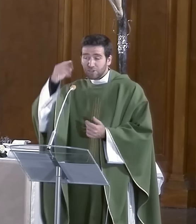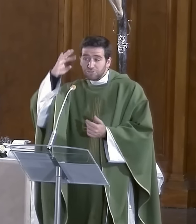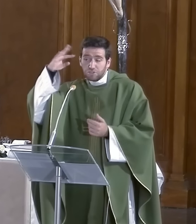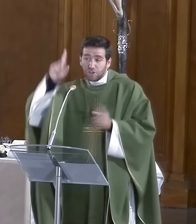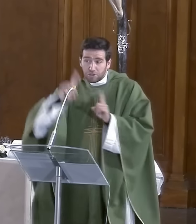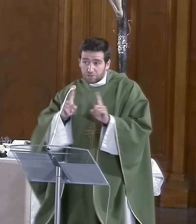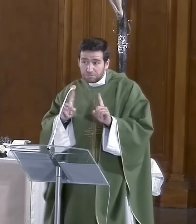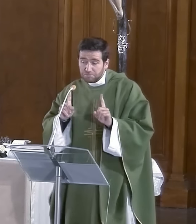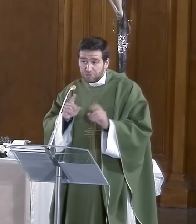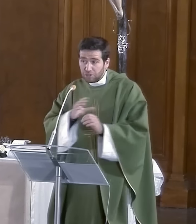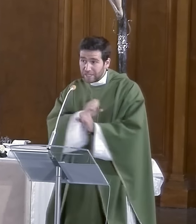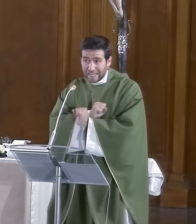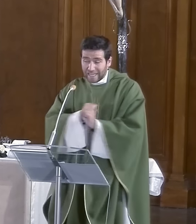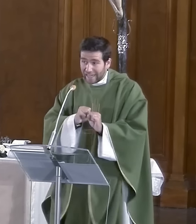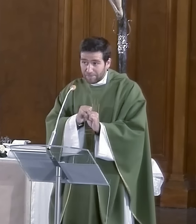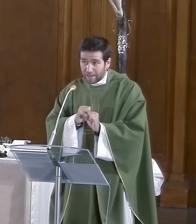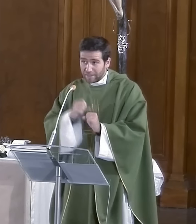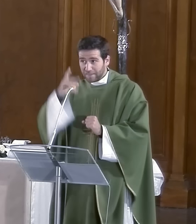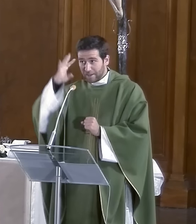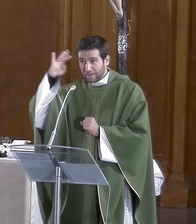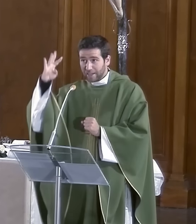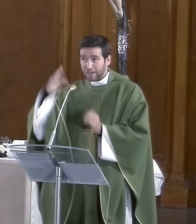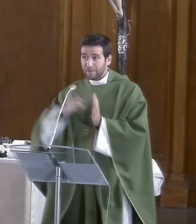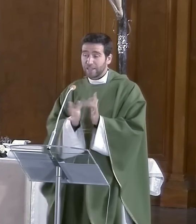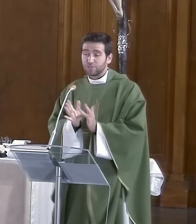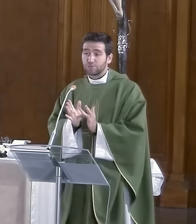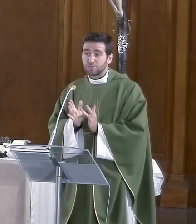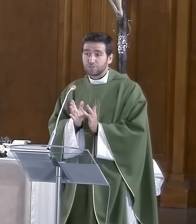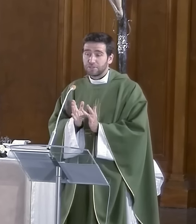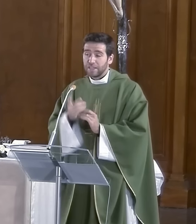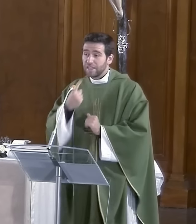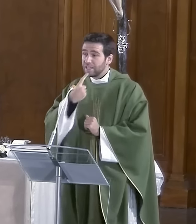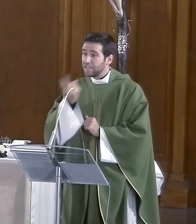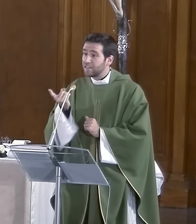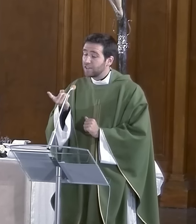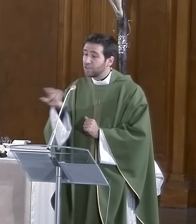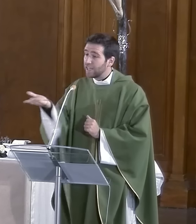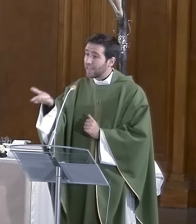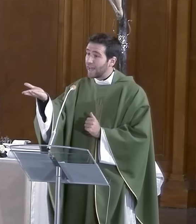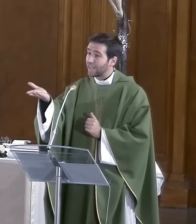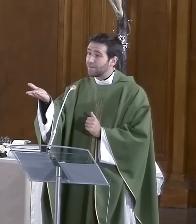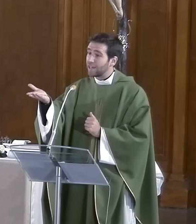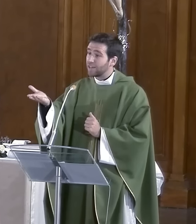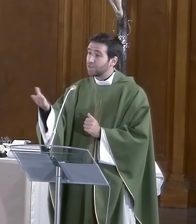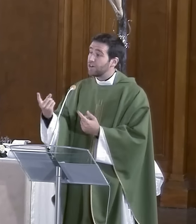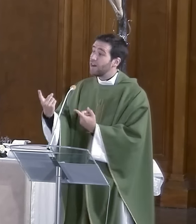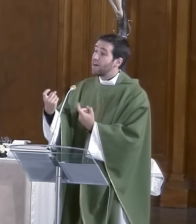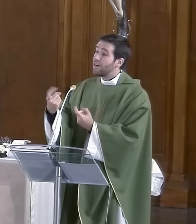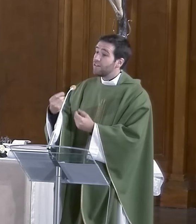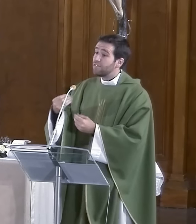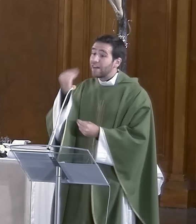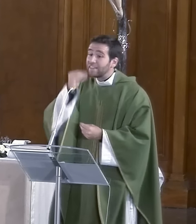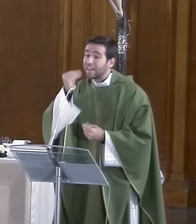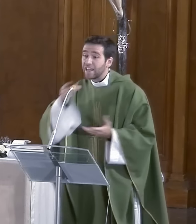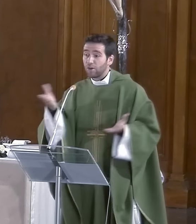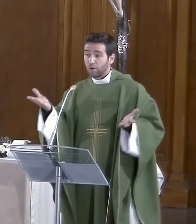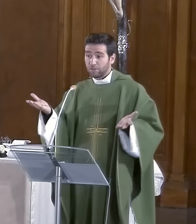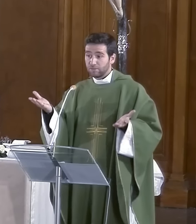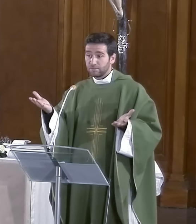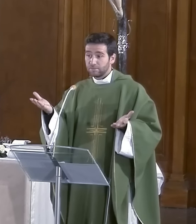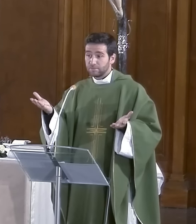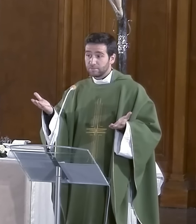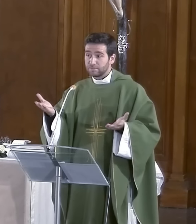Pues yo soy incapaz de imaginarme a Jesús diciéndole al camarero: «Falta